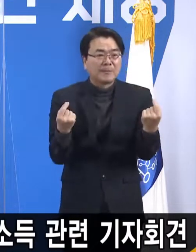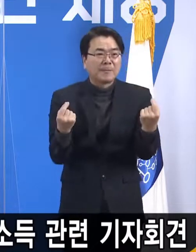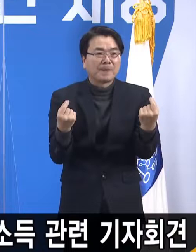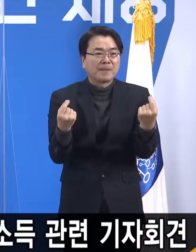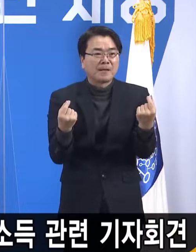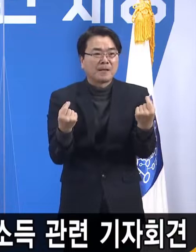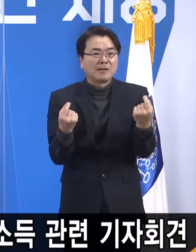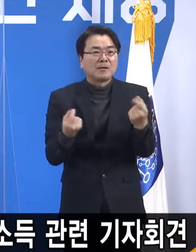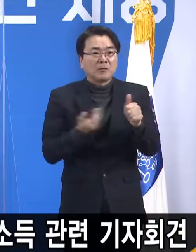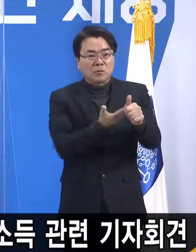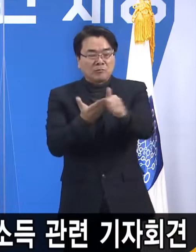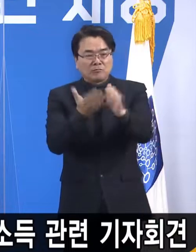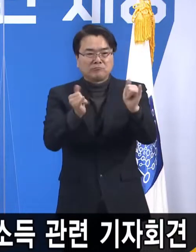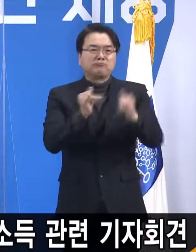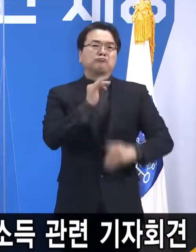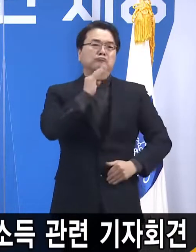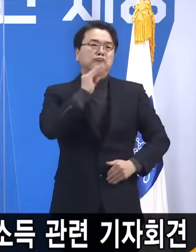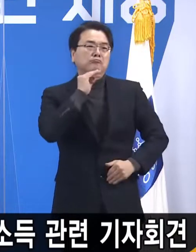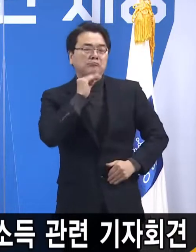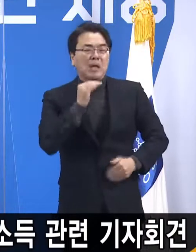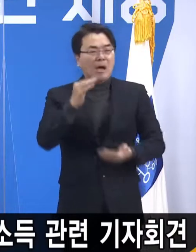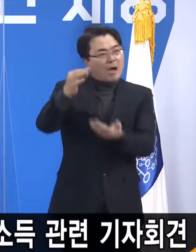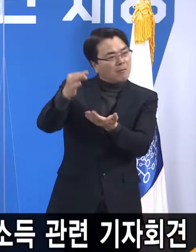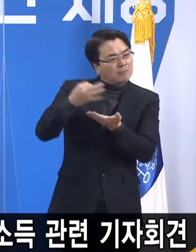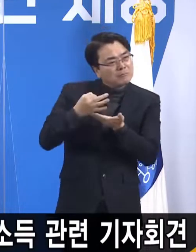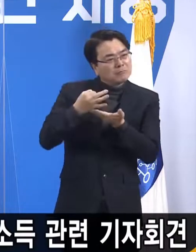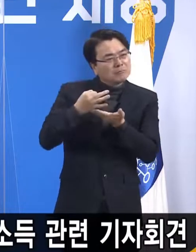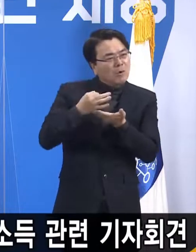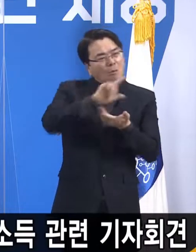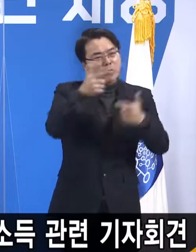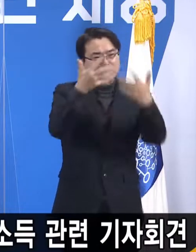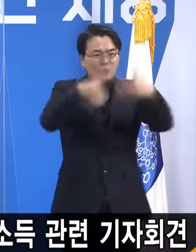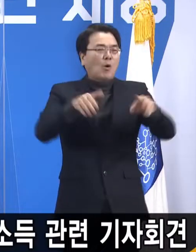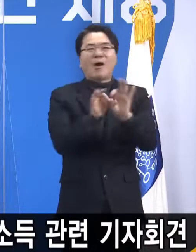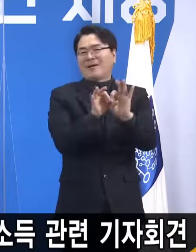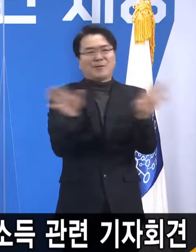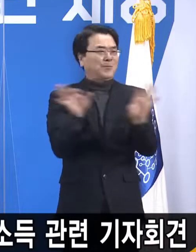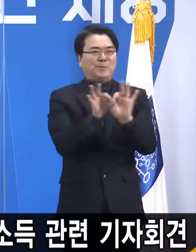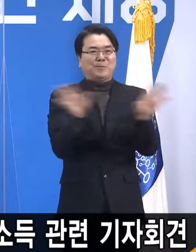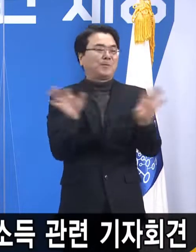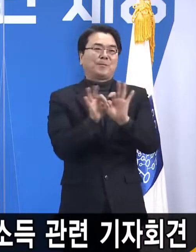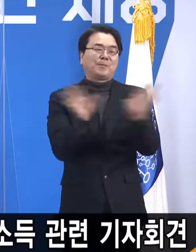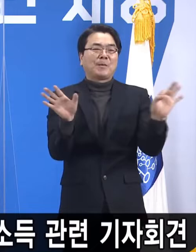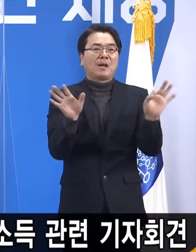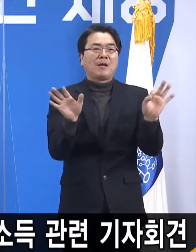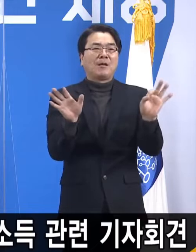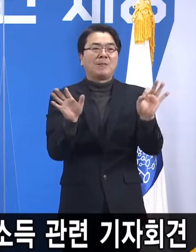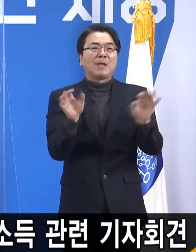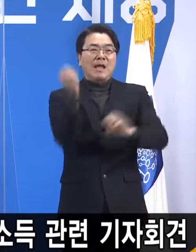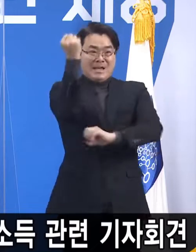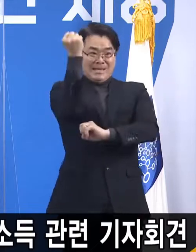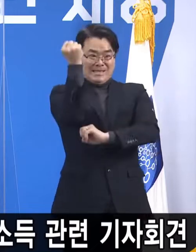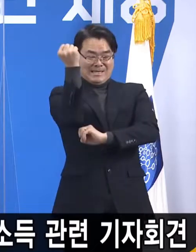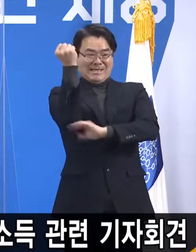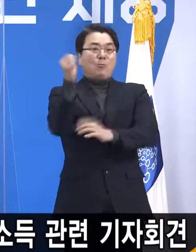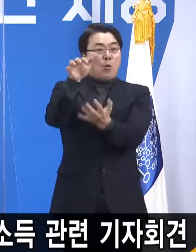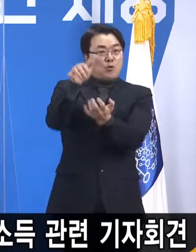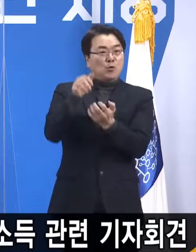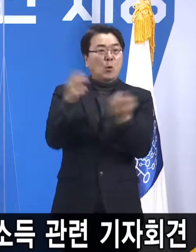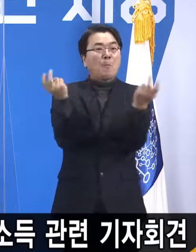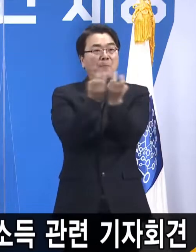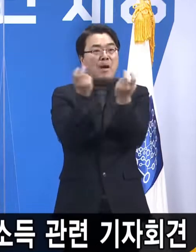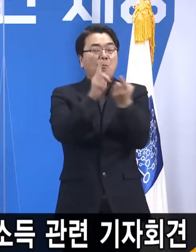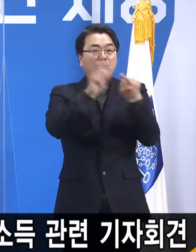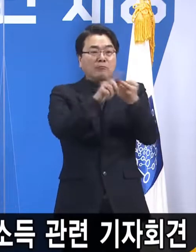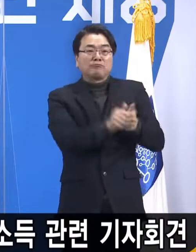지급 대상은 나이, 직업, 소득 등 어떤 조건과도 관계없이 기본소득 방식에 따라서